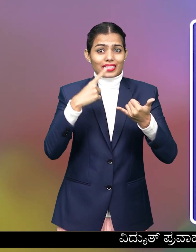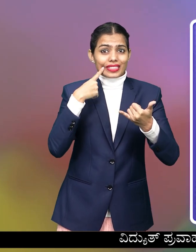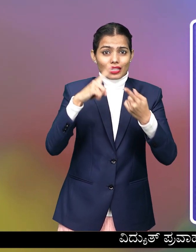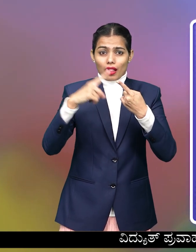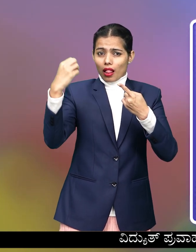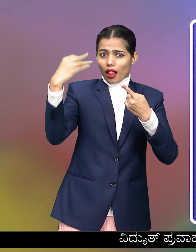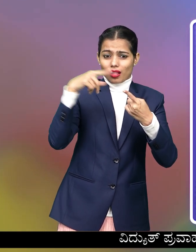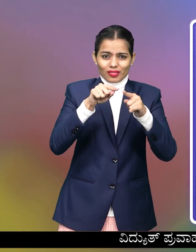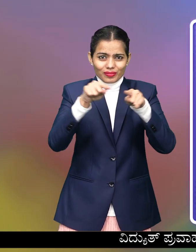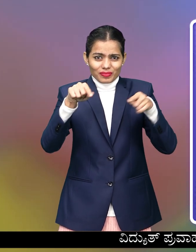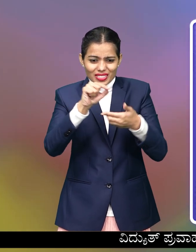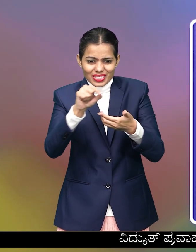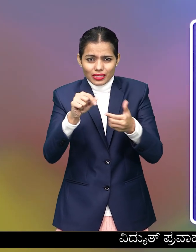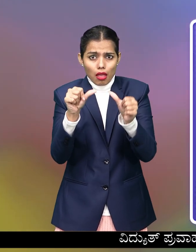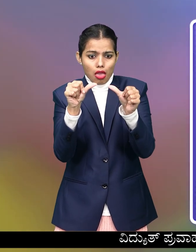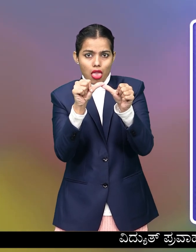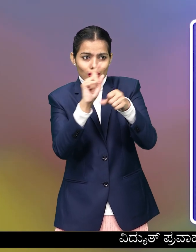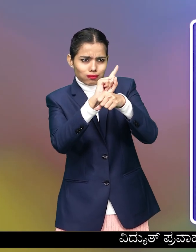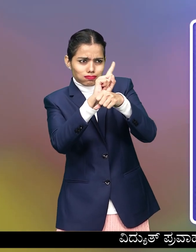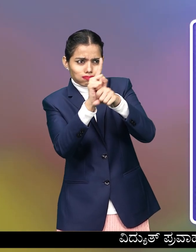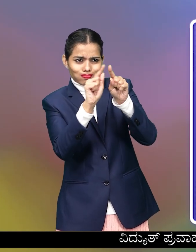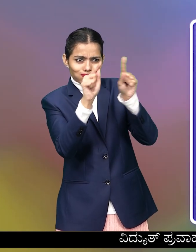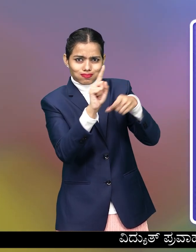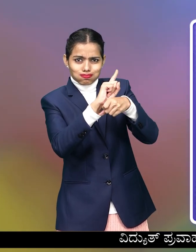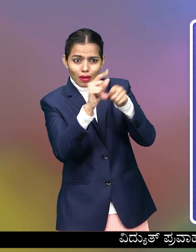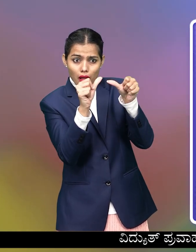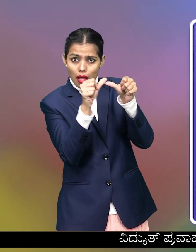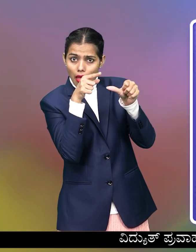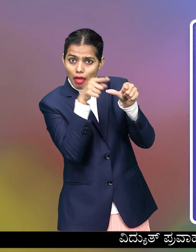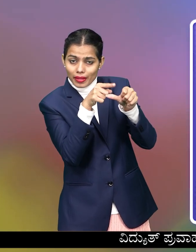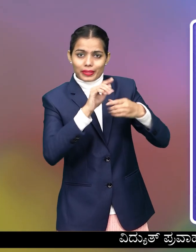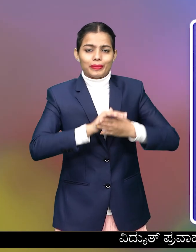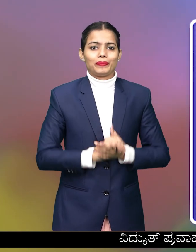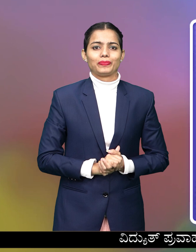ವಿದ್ಯುತ್ ಪ್ರವಾಹದ SI ಘಟಕವು ಆಂಪಿಯರ್ A ಆಗಿದೆ.